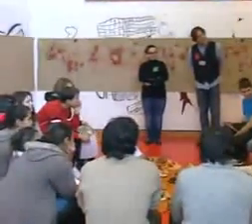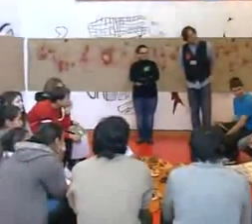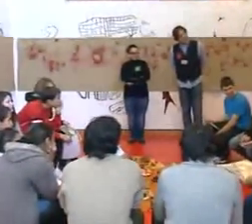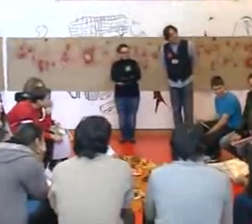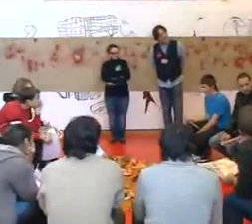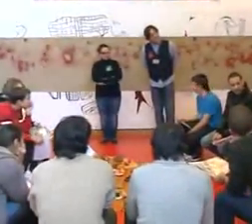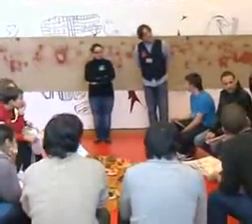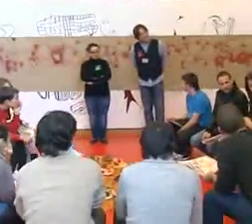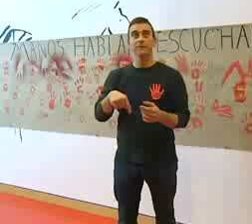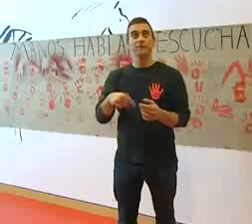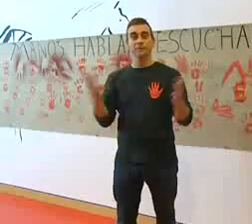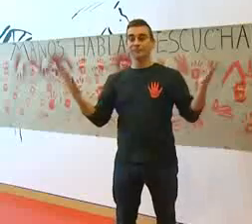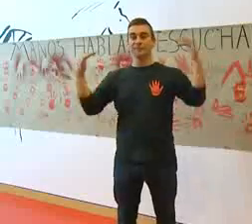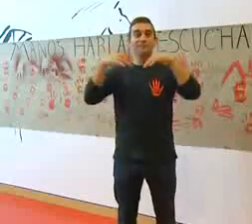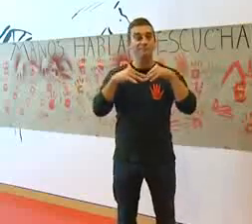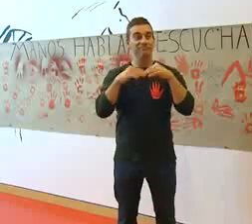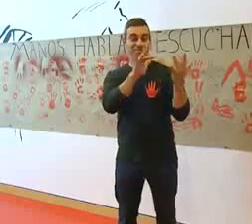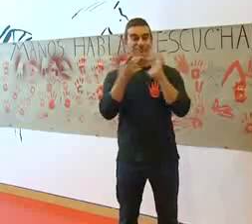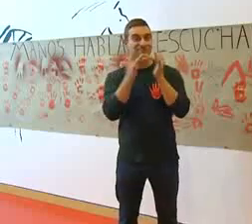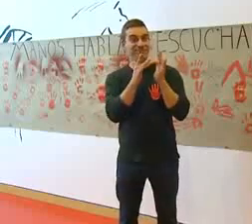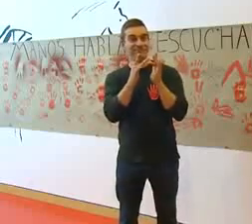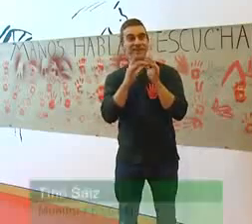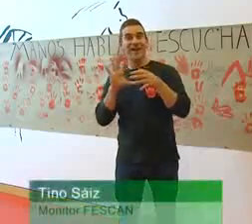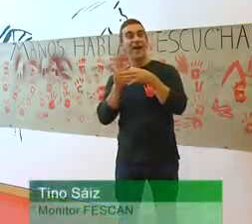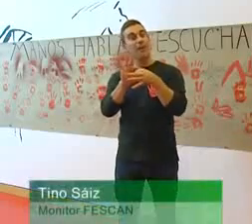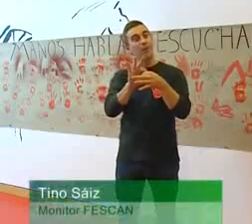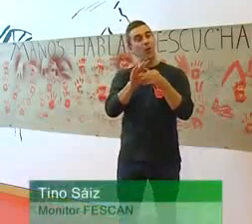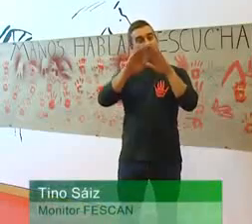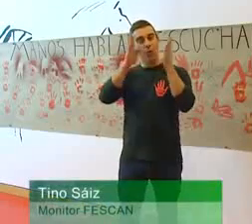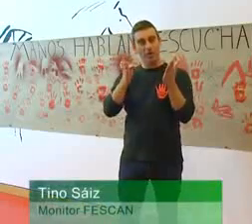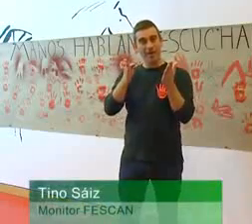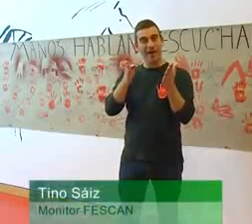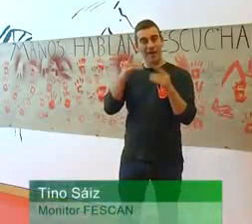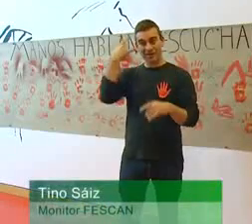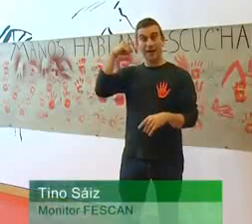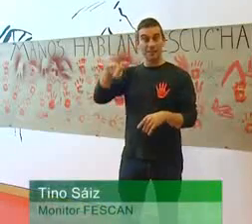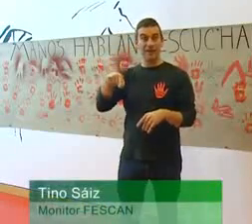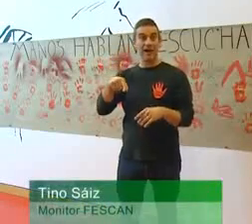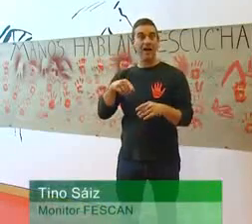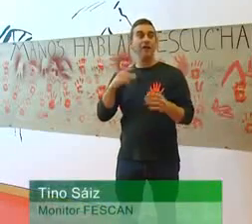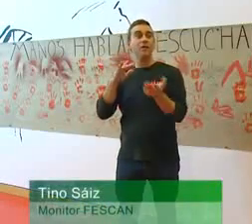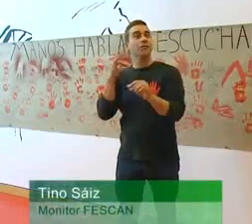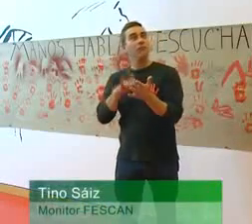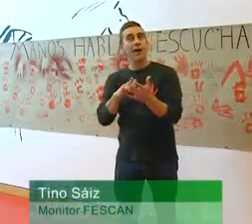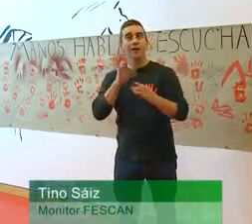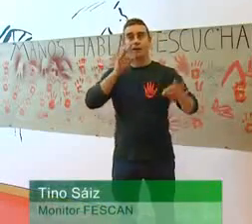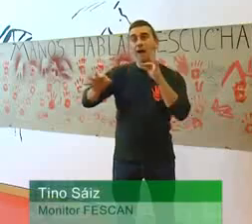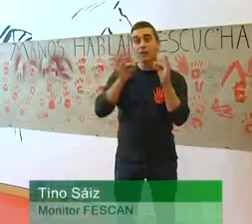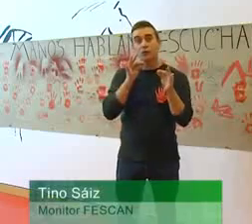limitaciones. Se han comunicado entre ellos, han conocido cosas nuevas de las cuevas de Altamira que no conocían,